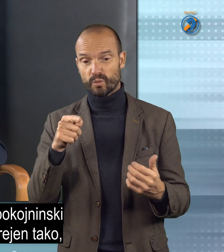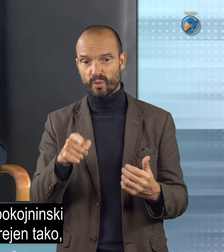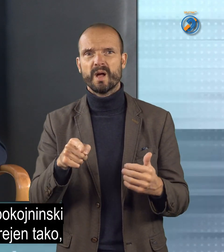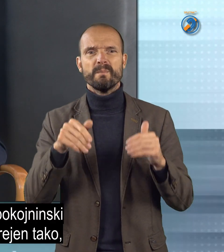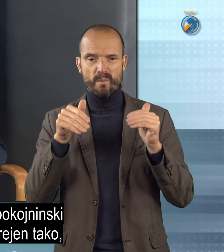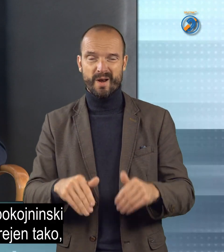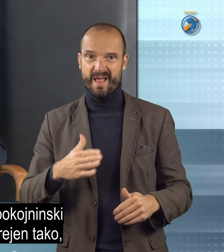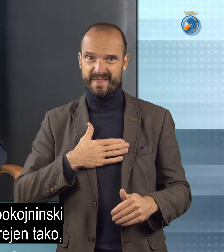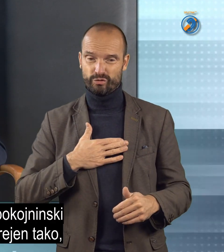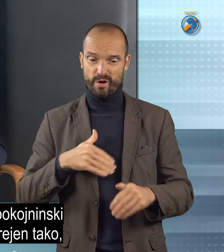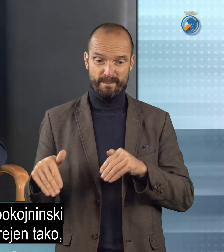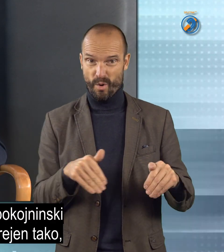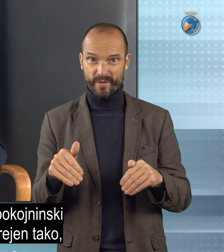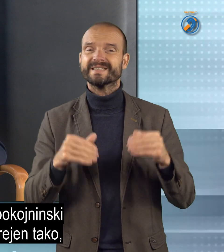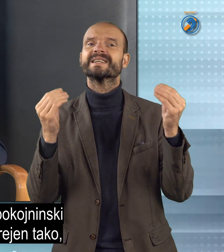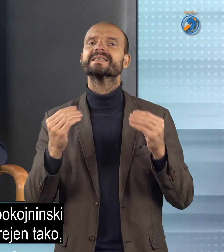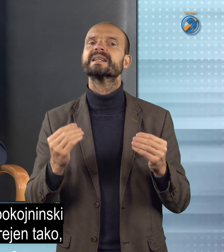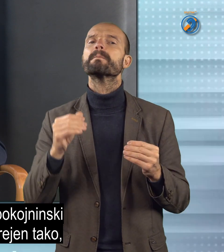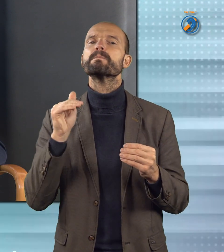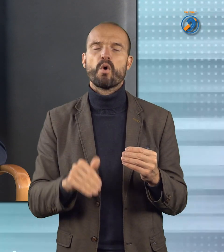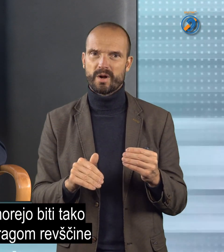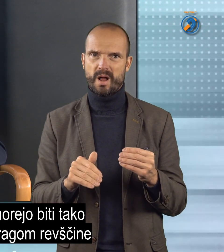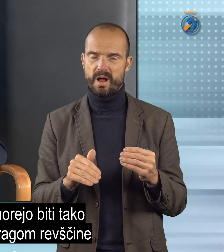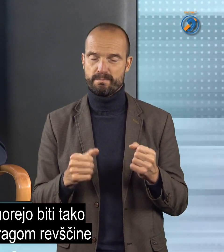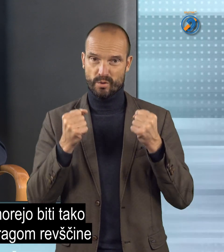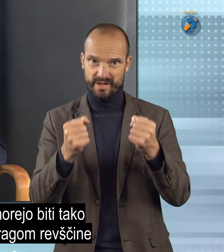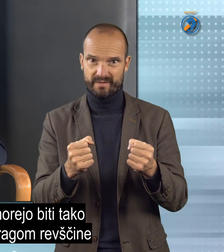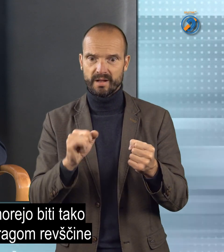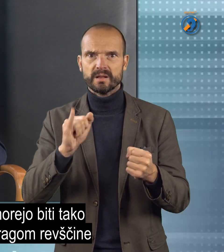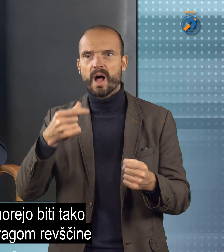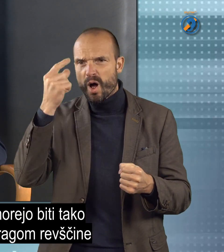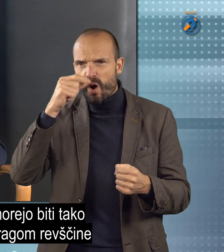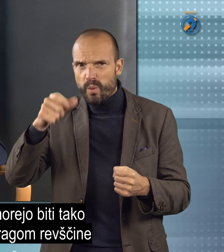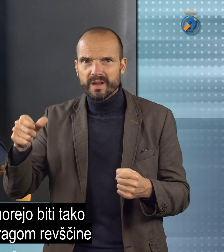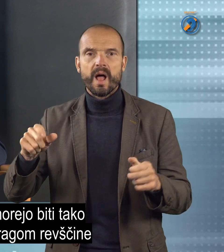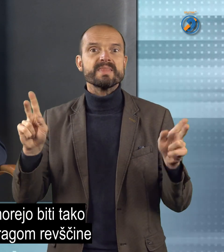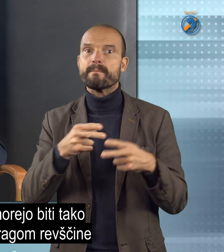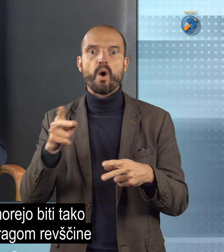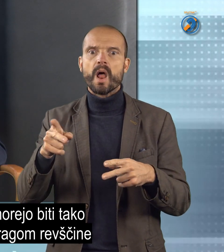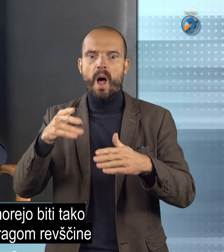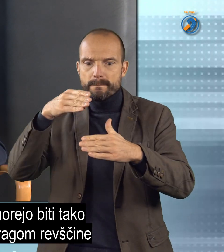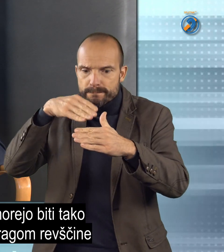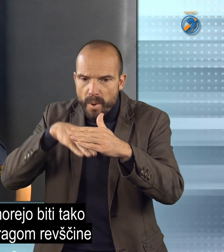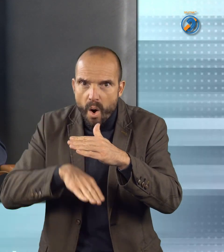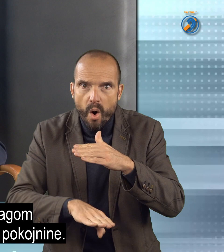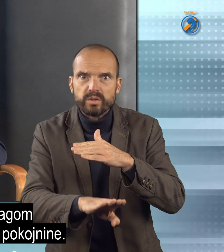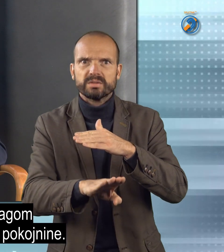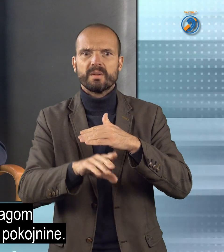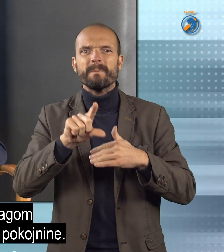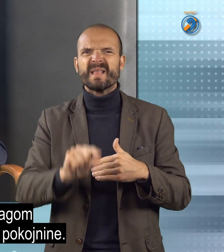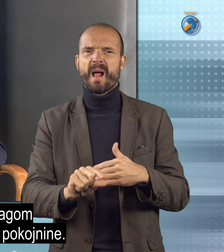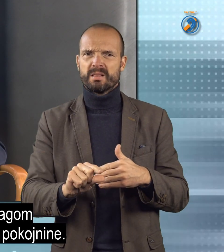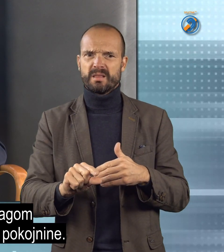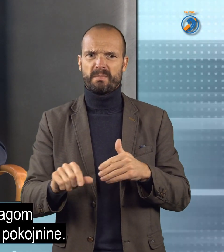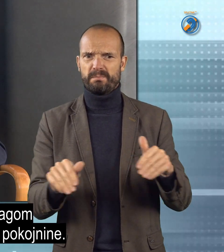Tukaj mora biti naš pokojninski sistem narejen tako, da ljudje ne morejo biti tako globoko pod pragom revščine ali pod